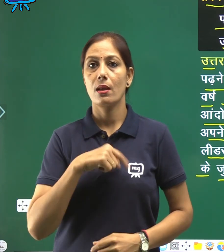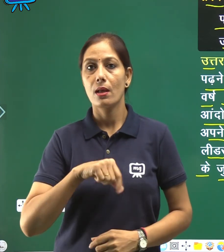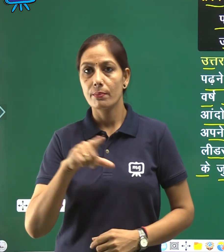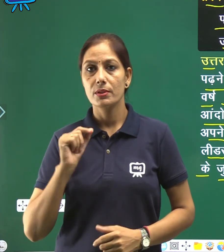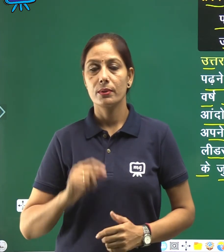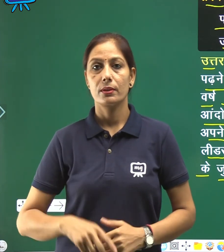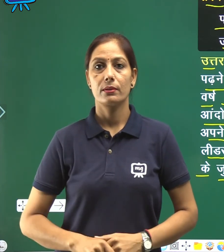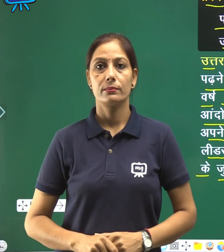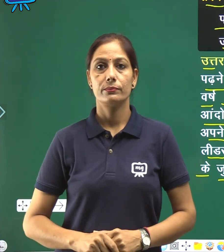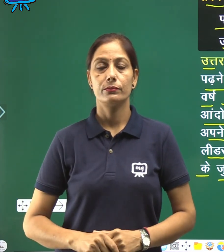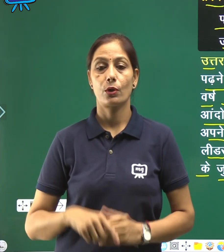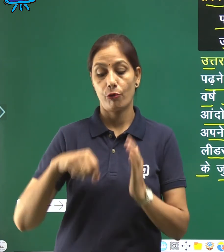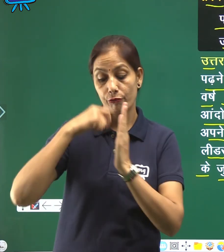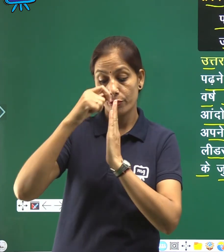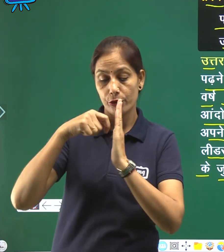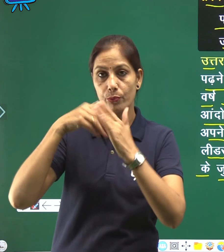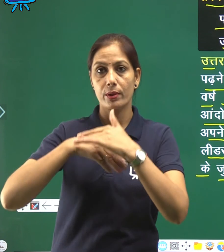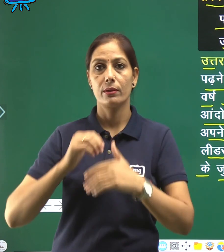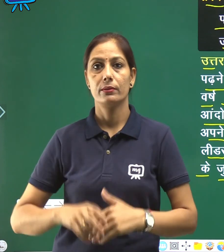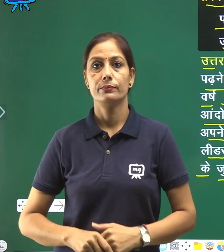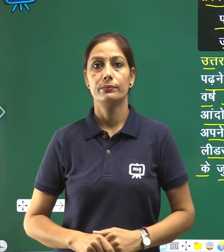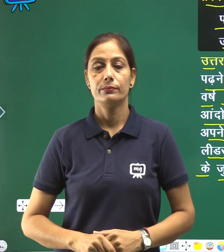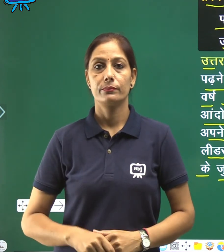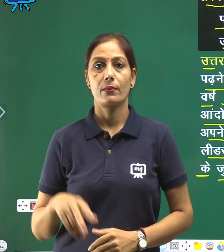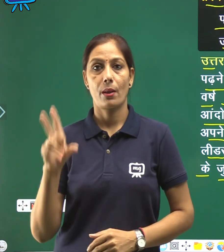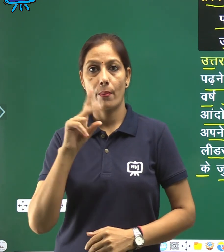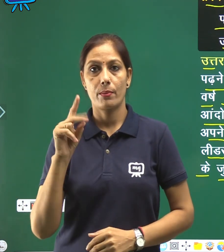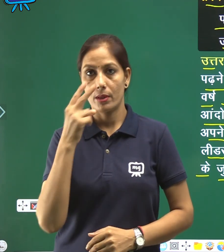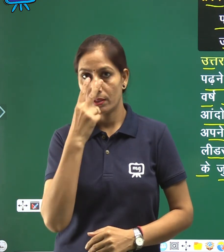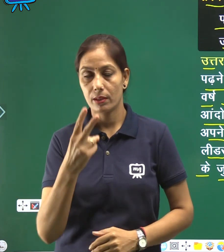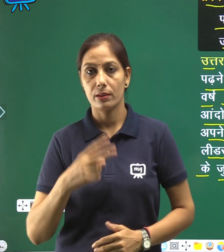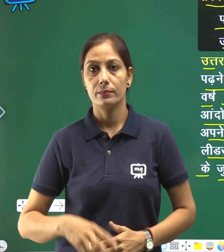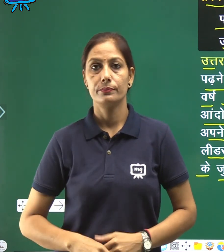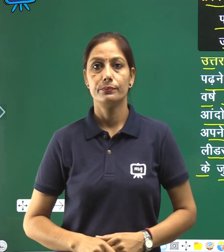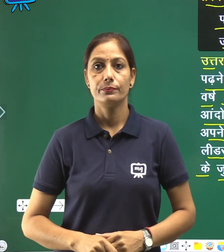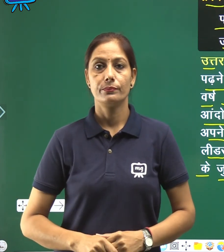आप वीडियो में बार बार देखें,